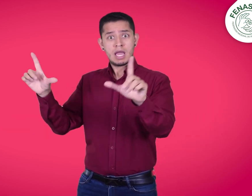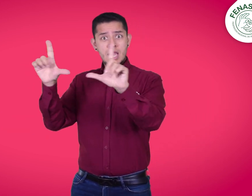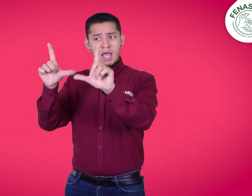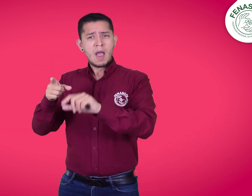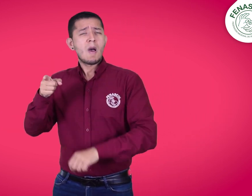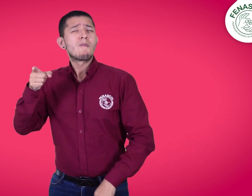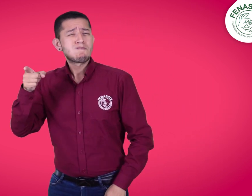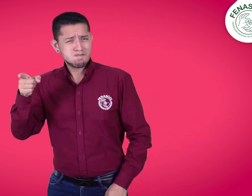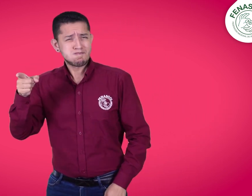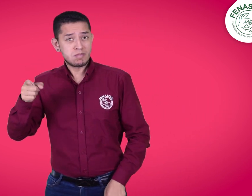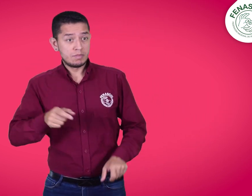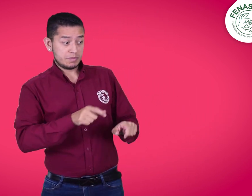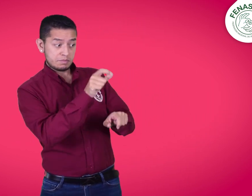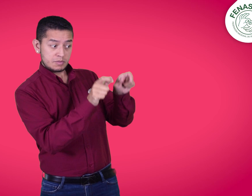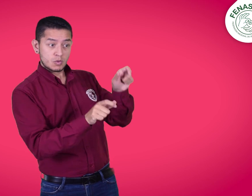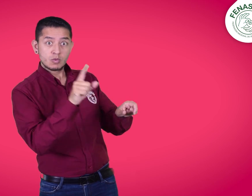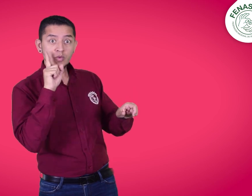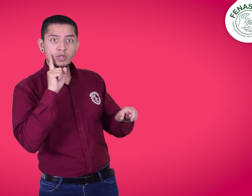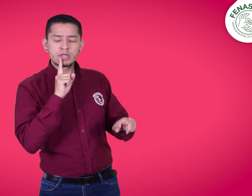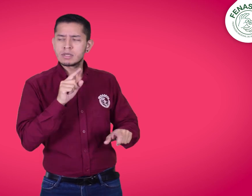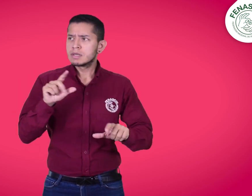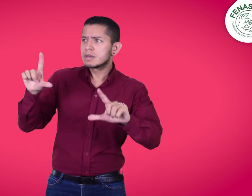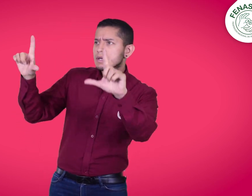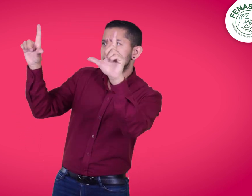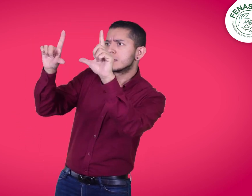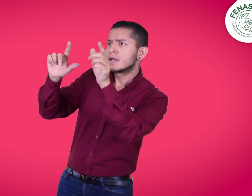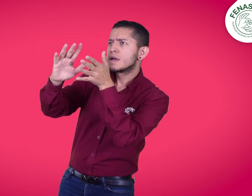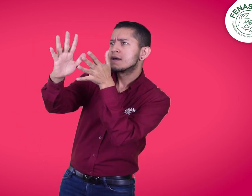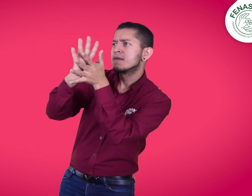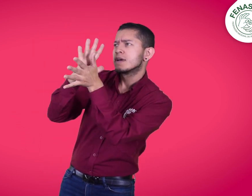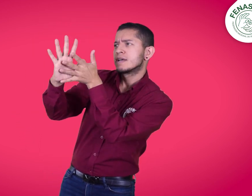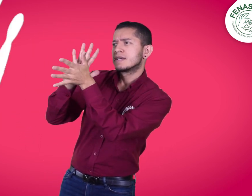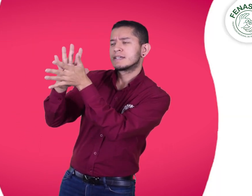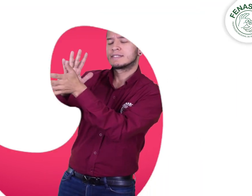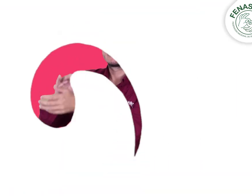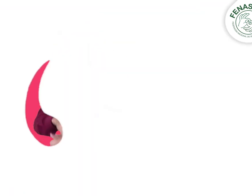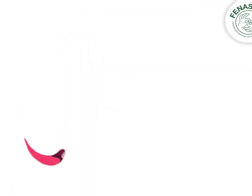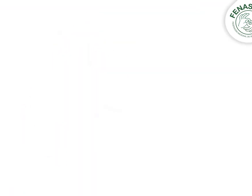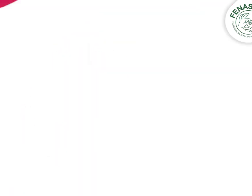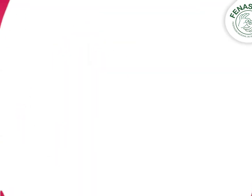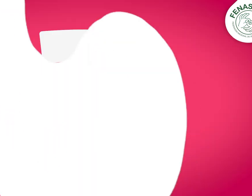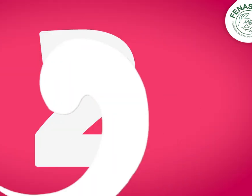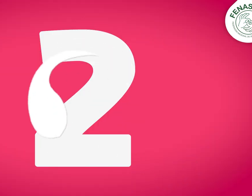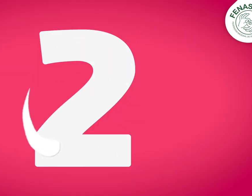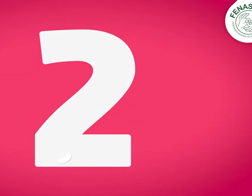la televisión que permiten a las personas hordas recibir información